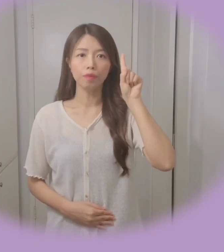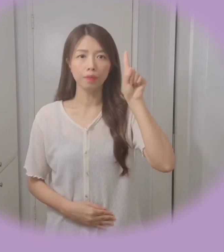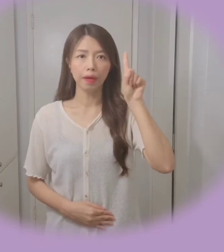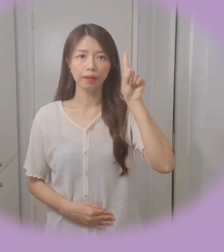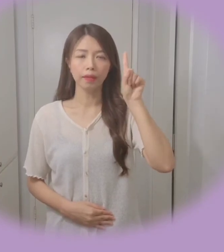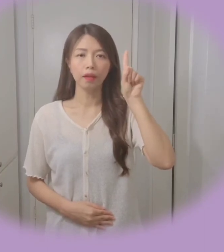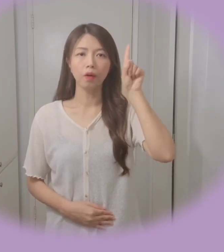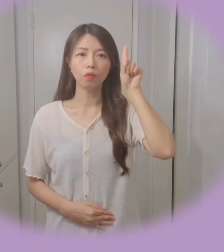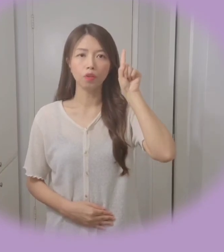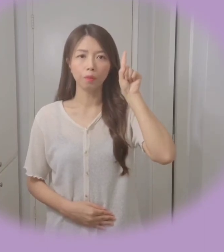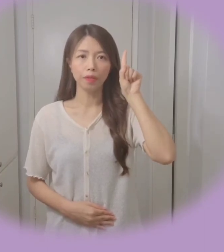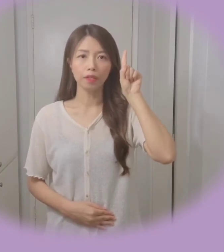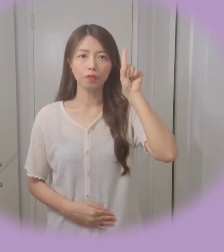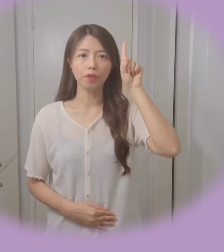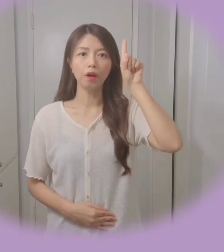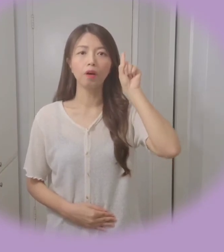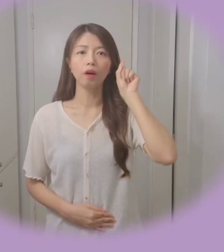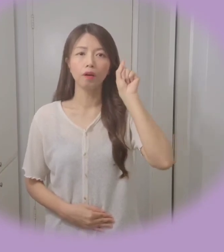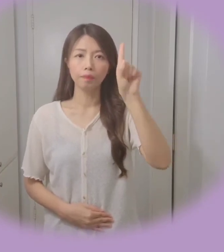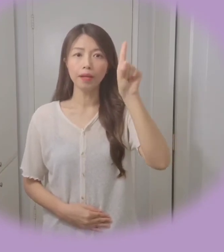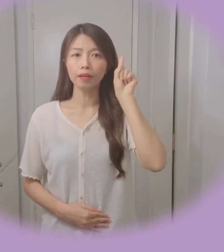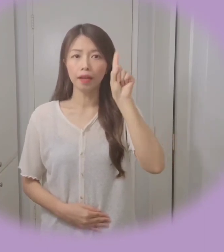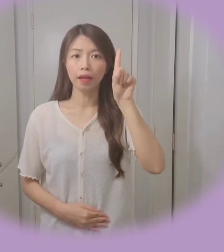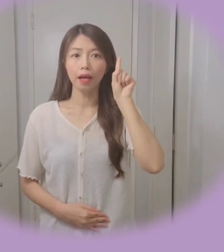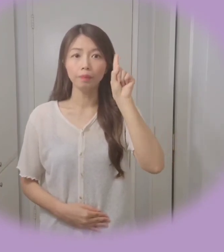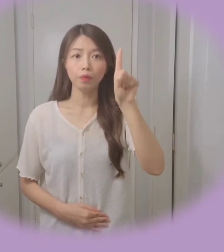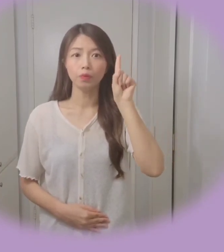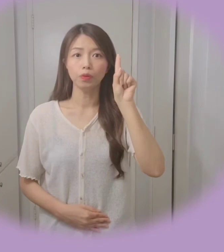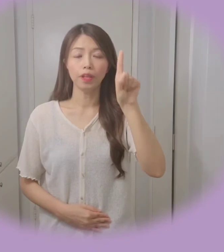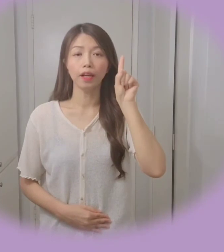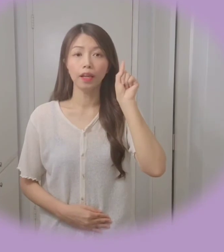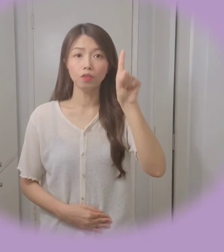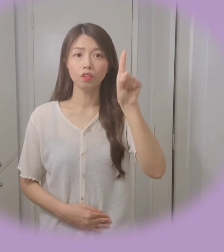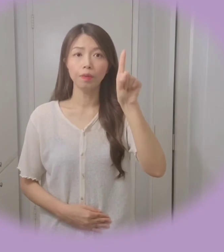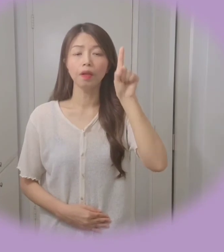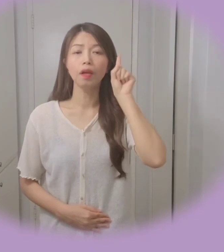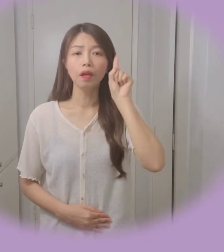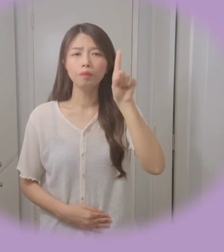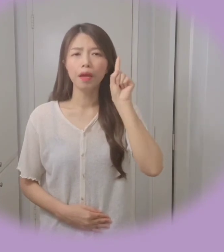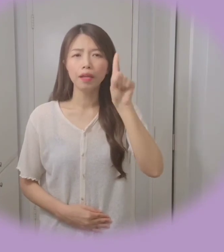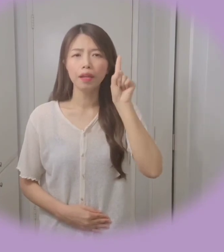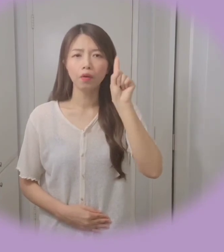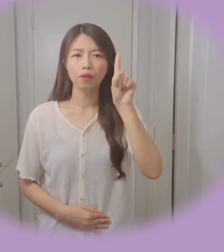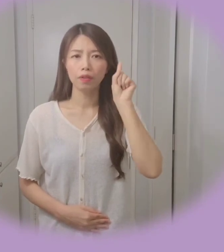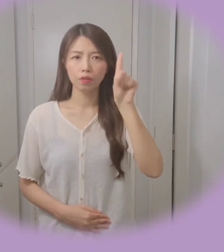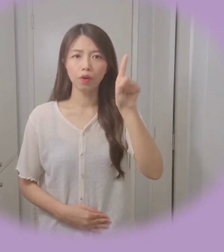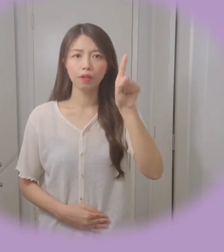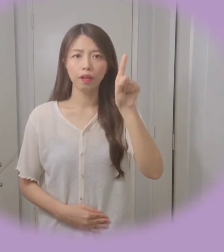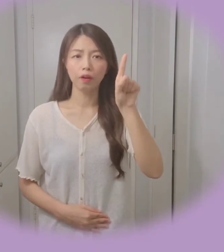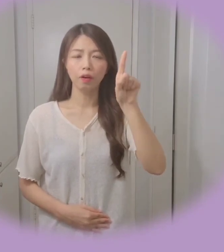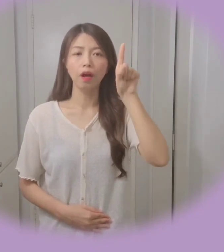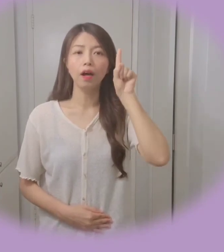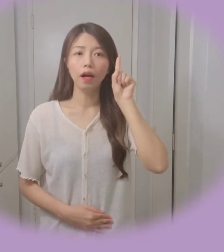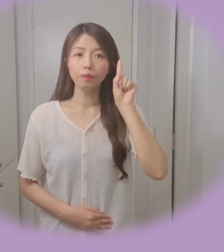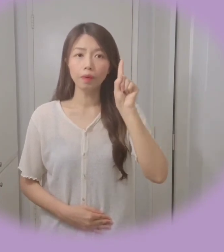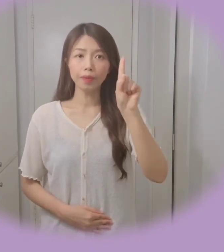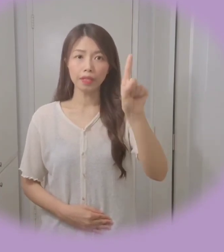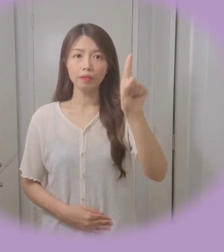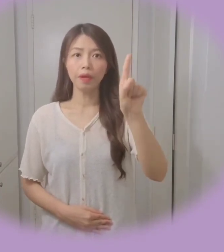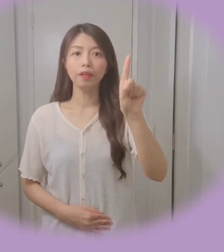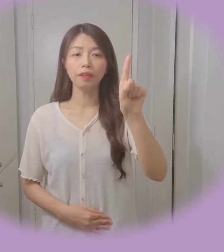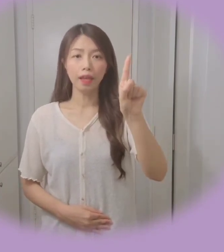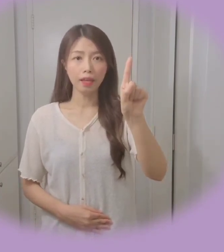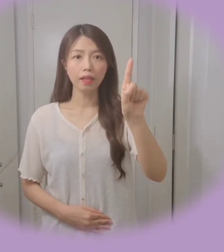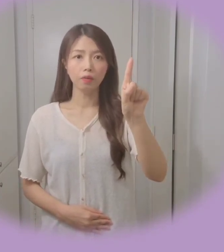해서 검지만 얼굴 옆에 대시고요, 빠르게 앞으로 나가게 해주시면 매일이라고 하는 뜻의 수어가 돼요. 한